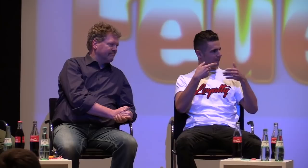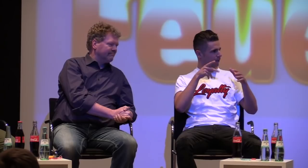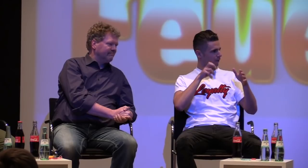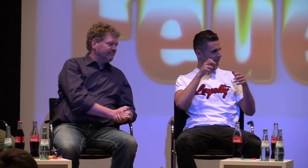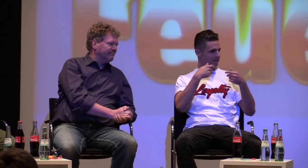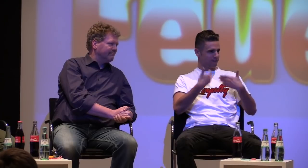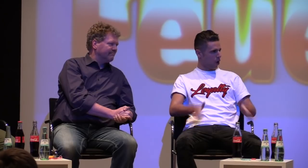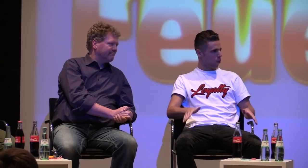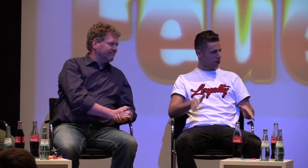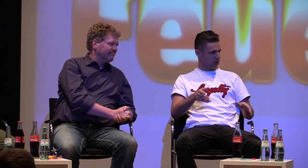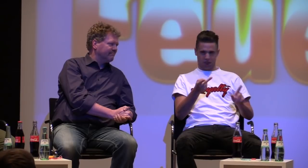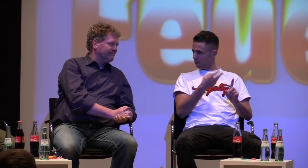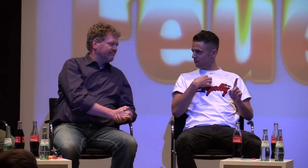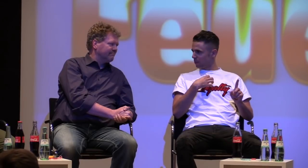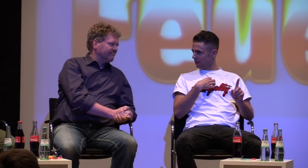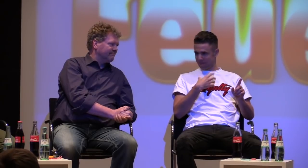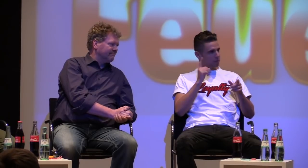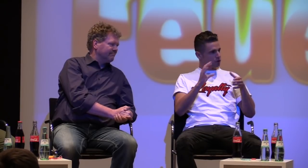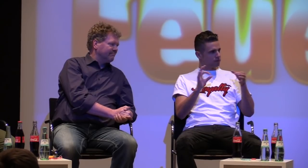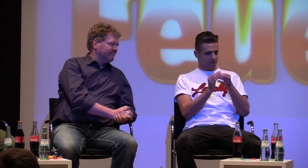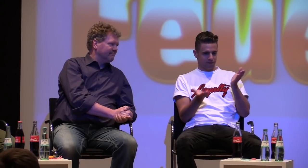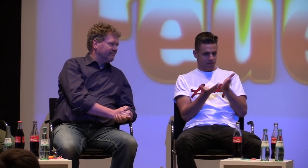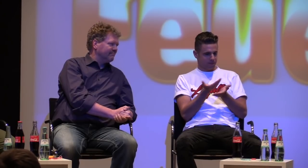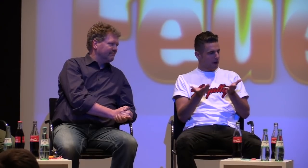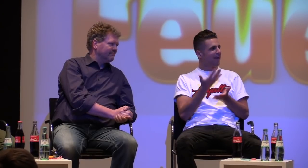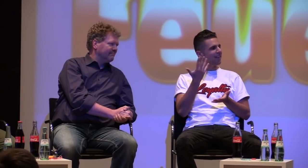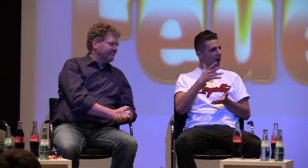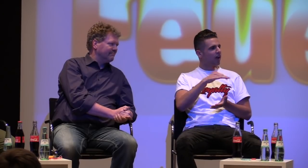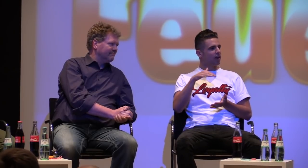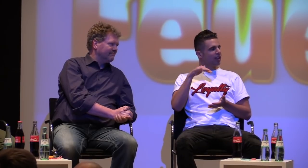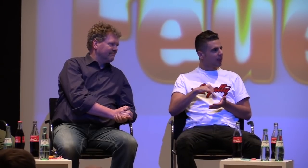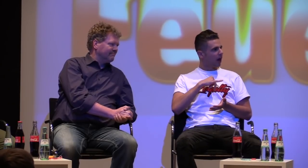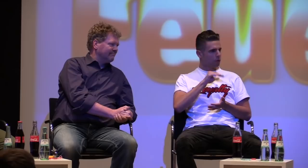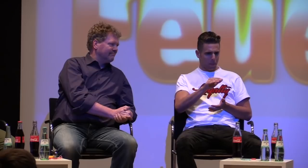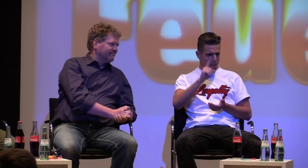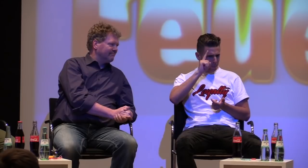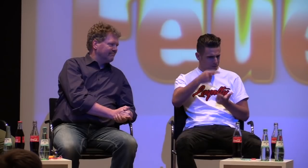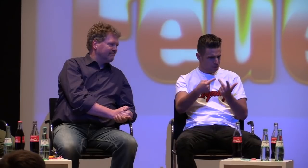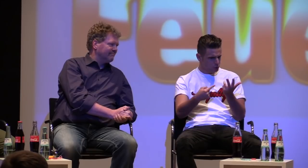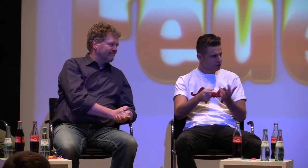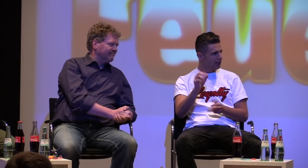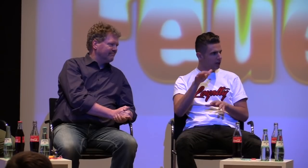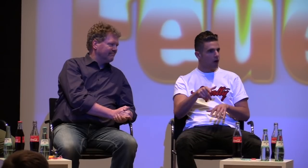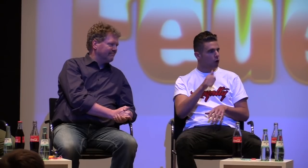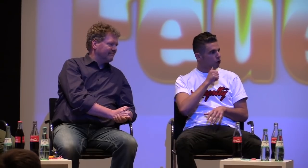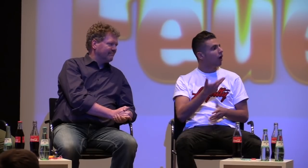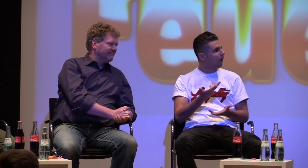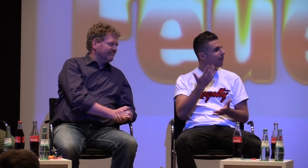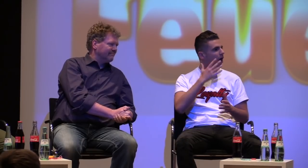richtig eintrichtern, dass eben sowas entstehen kann. Und ich kann mir schon vorstellen, dass dann